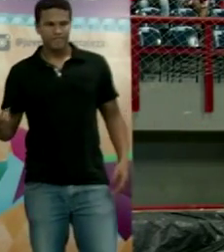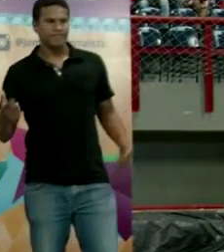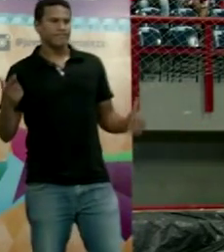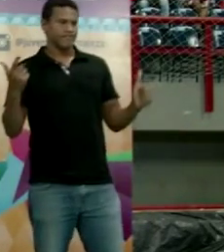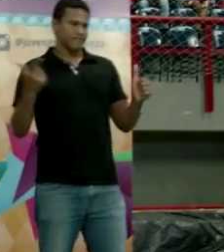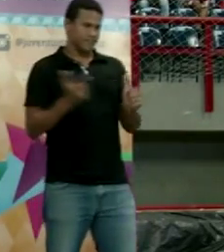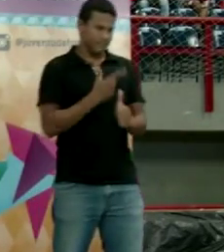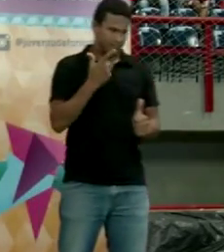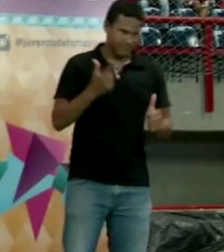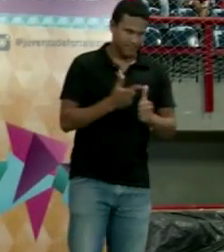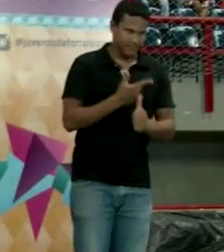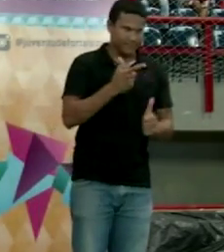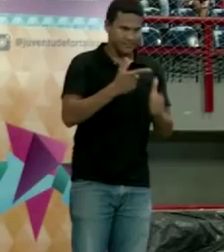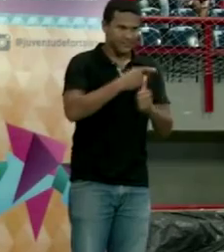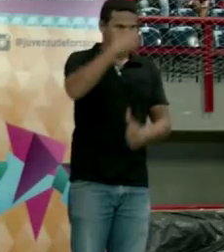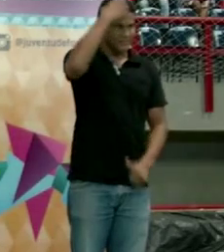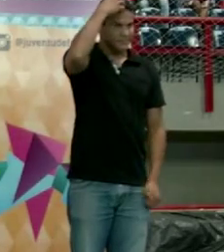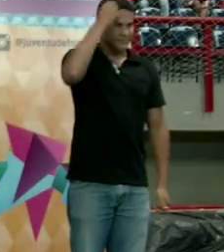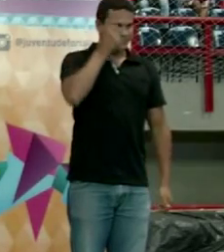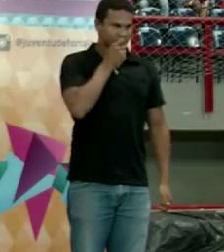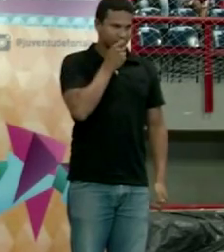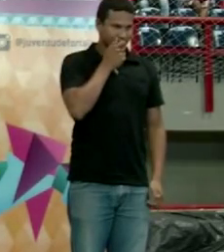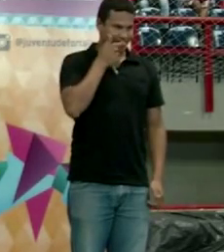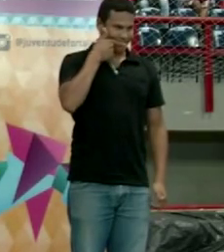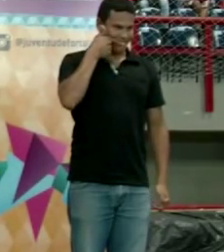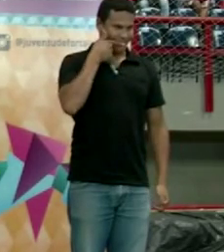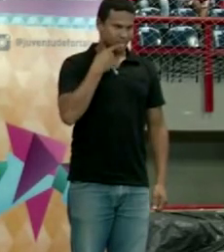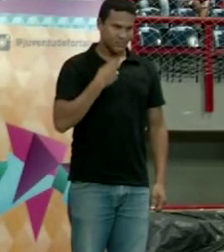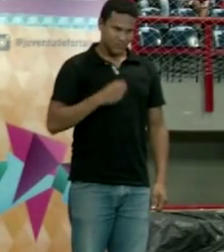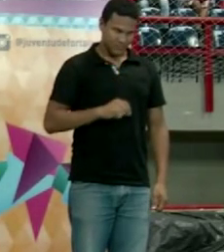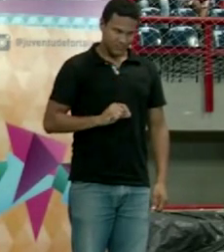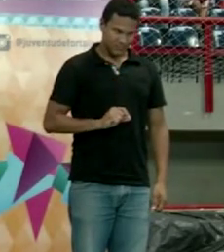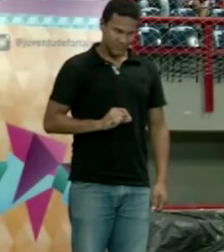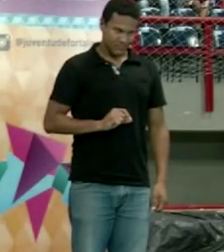Primeiro reinado. Deixa eu lhe dar uma dica.